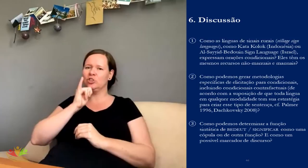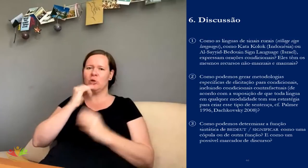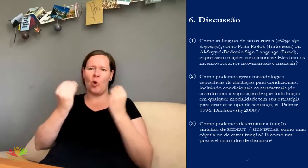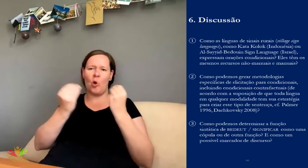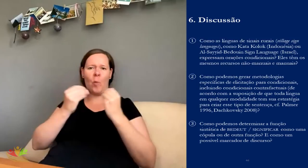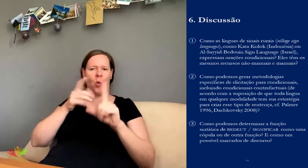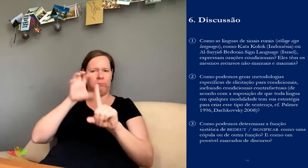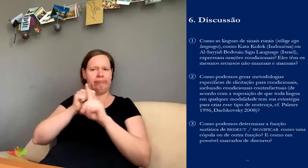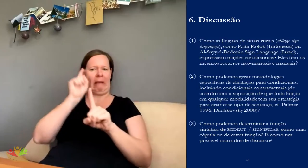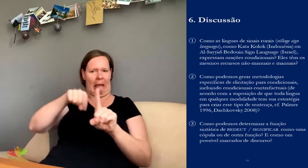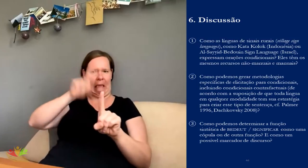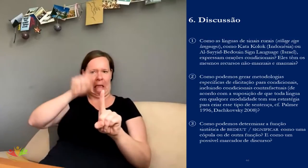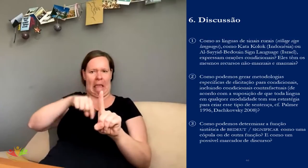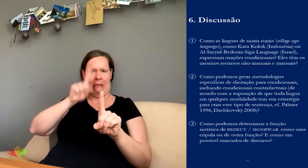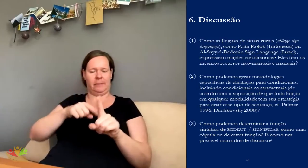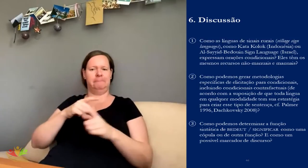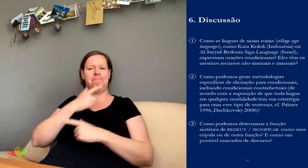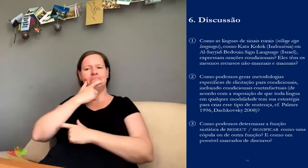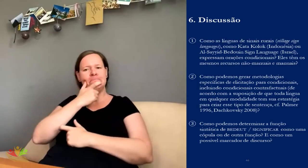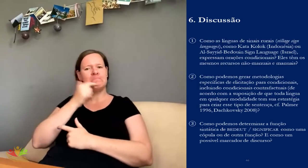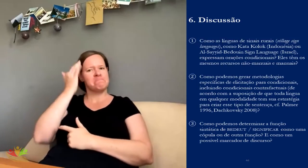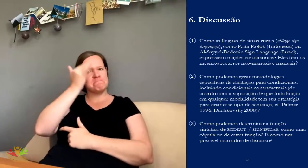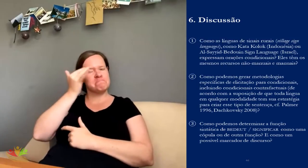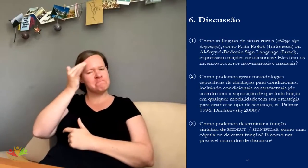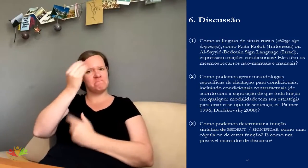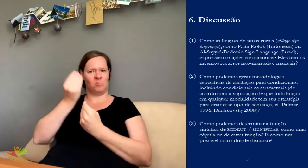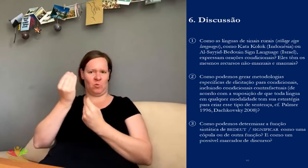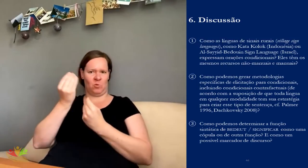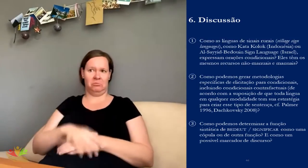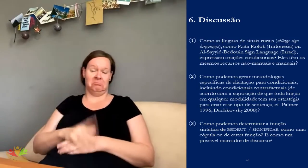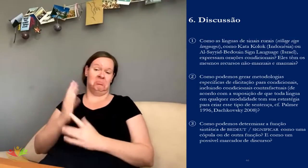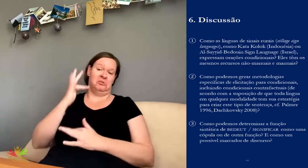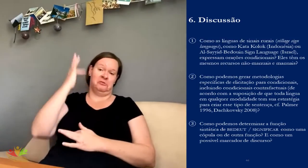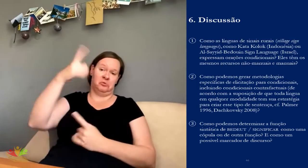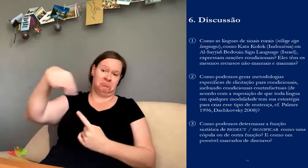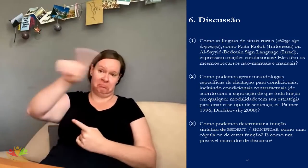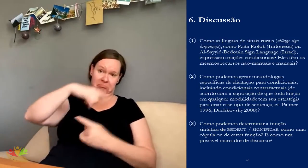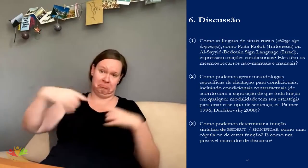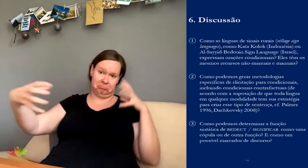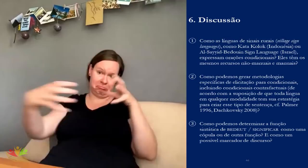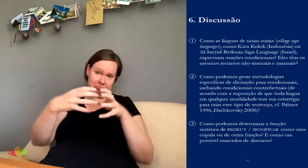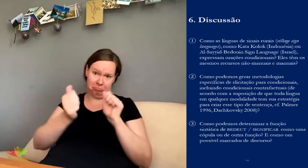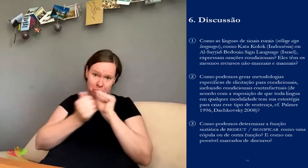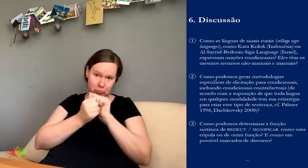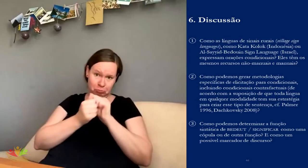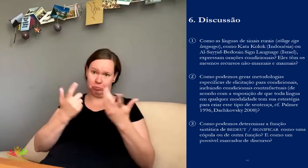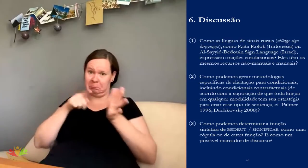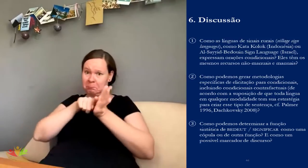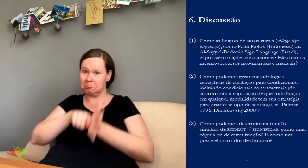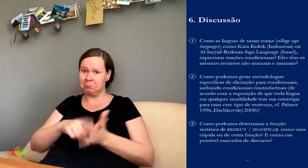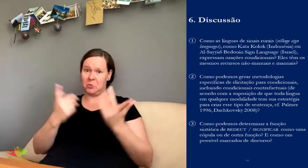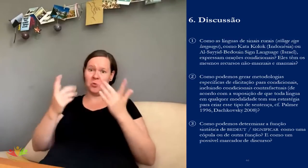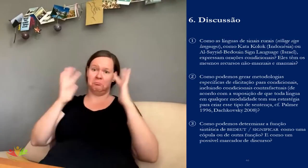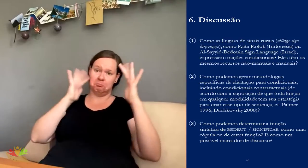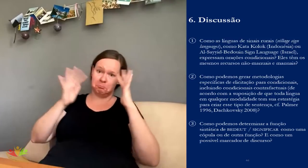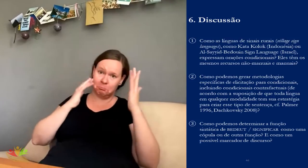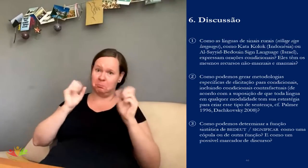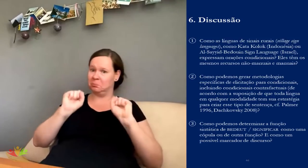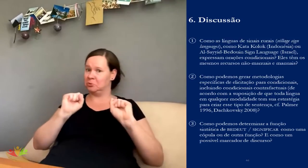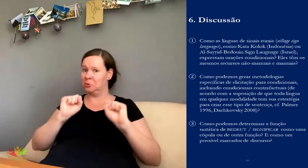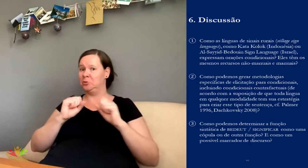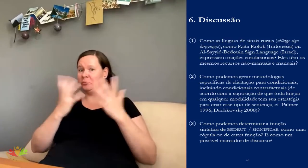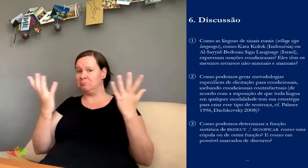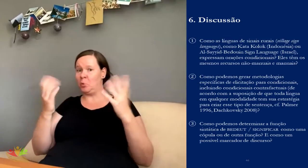Então a gente precisa fazer testes para capturar o que esses sinais estão fazendo dentro desse contexto na oração consequente. Então